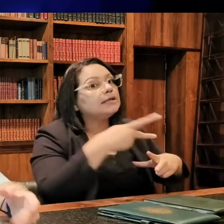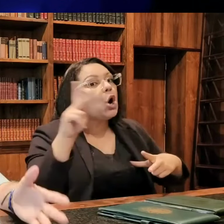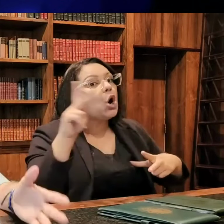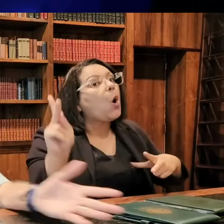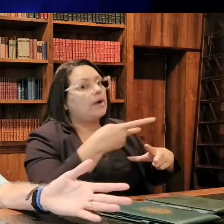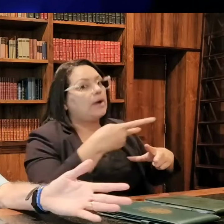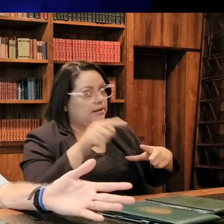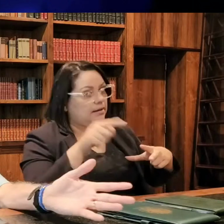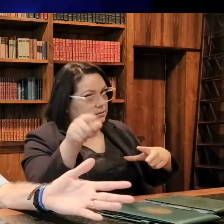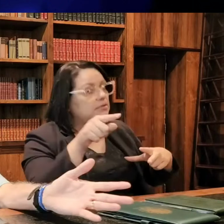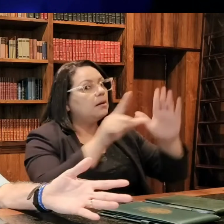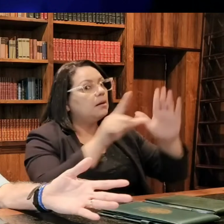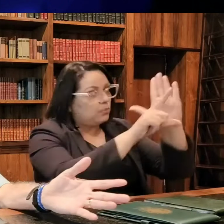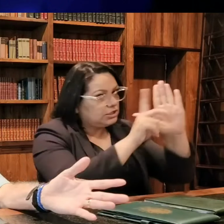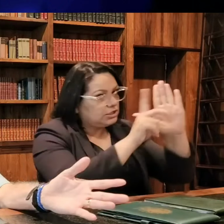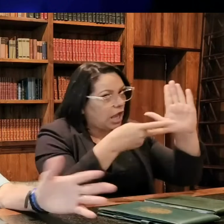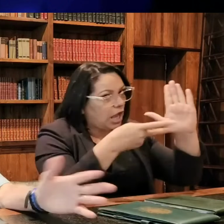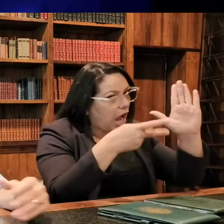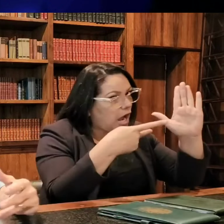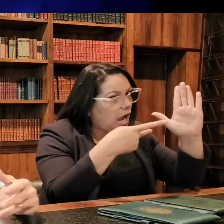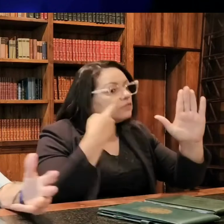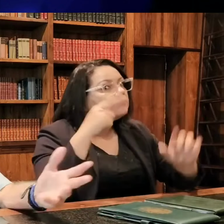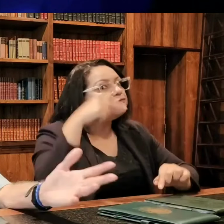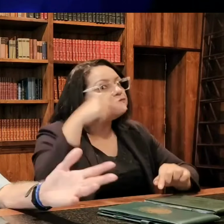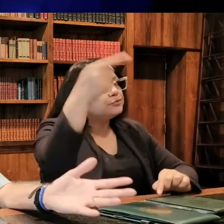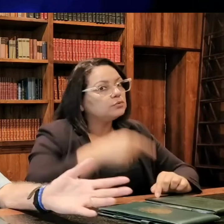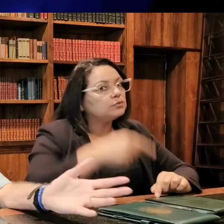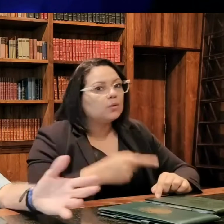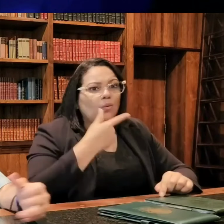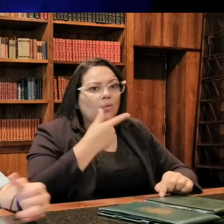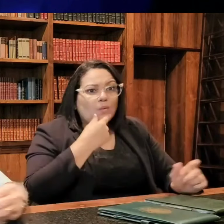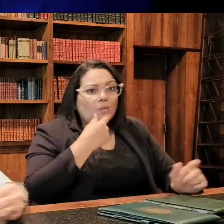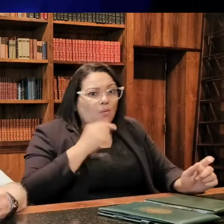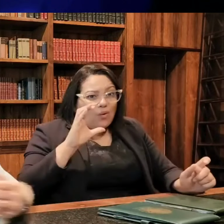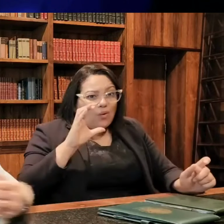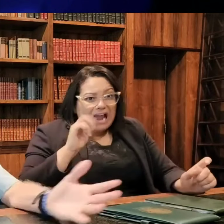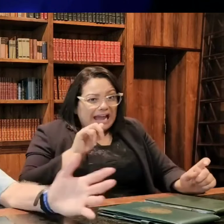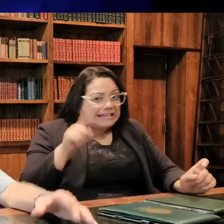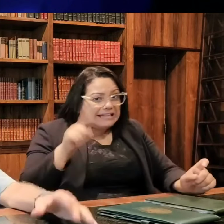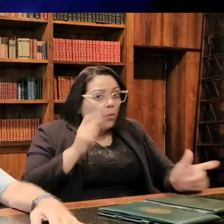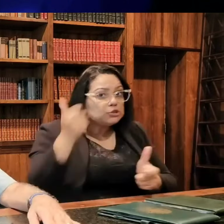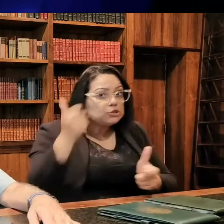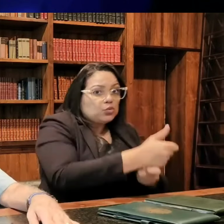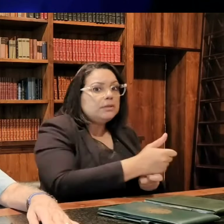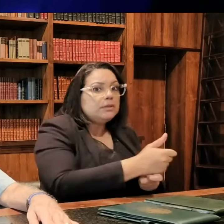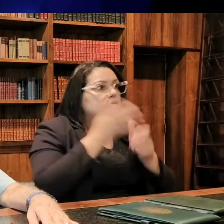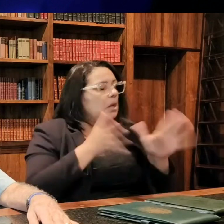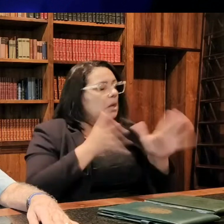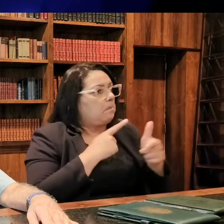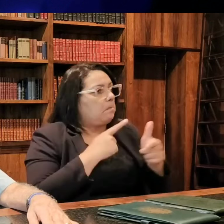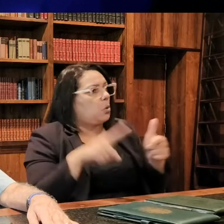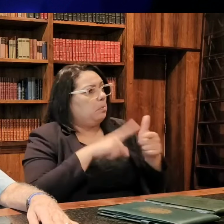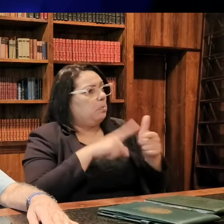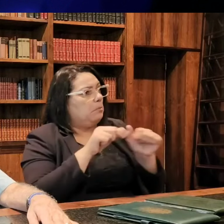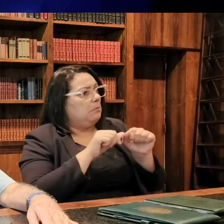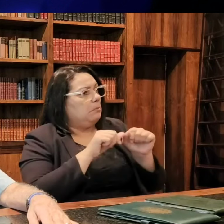erradas que estão aí. O cara nem assumiu ainda e já temos problemas.